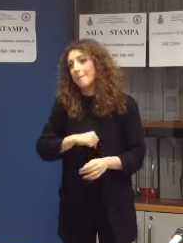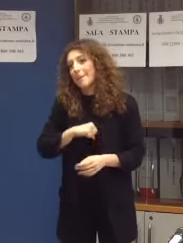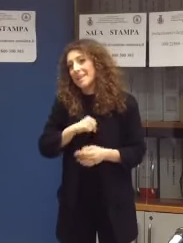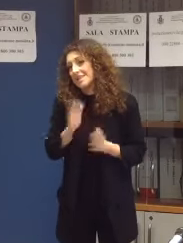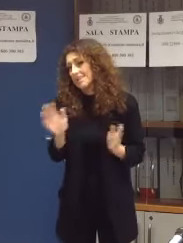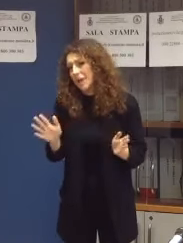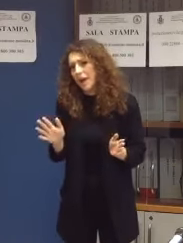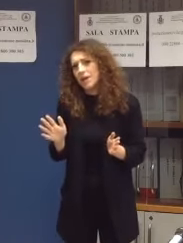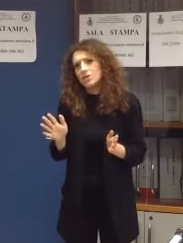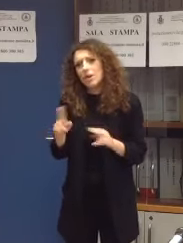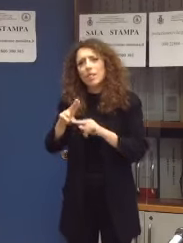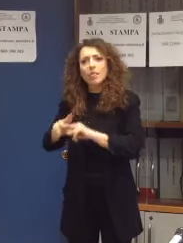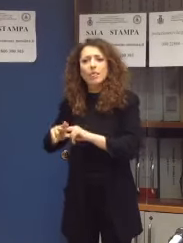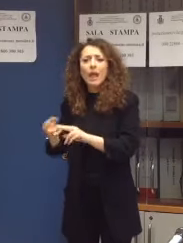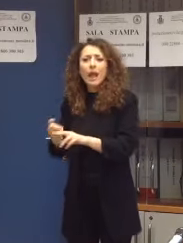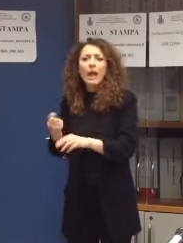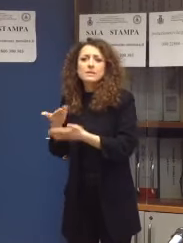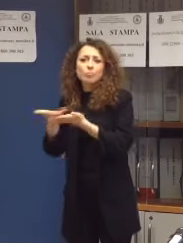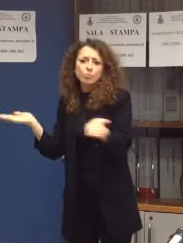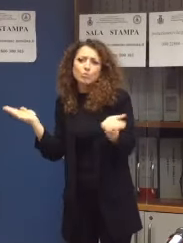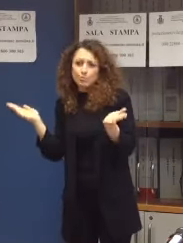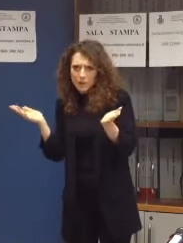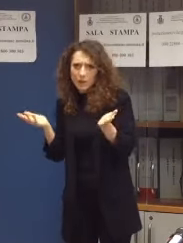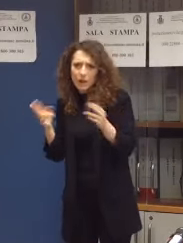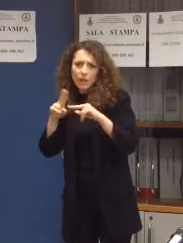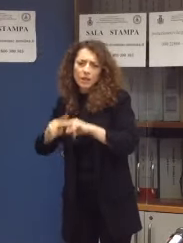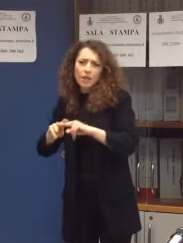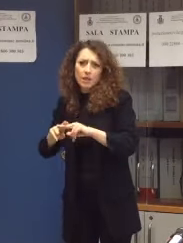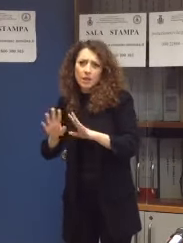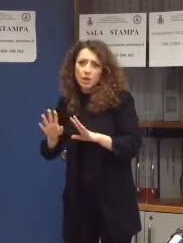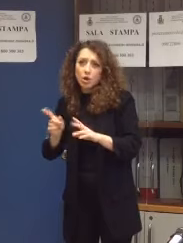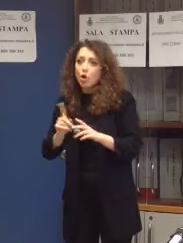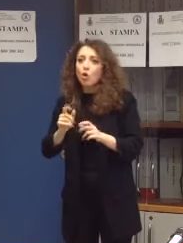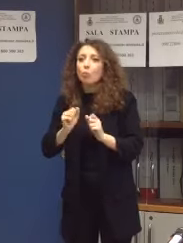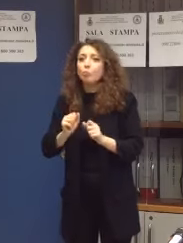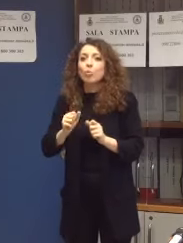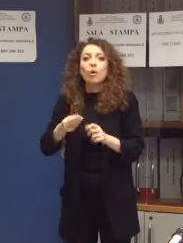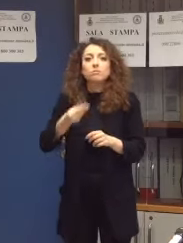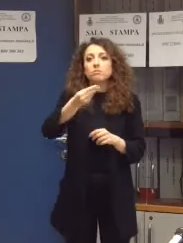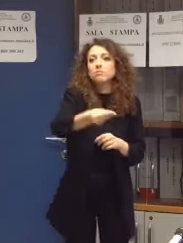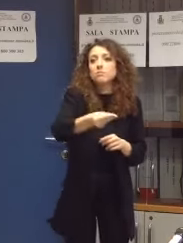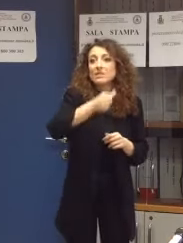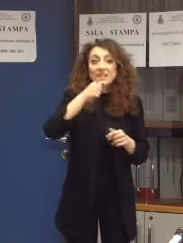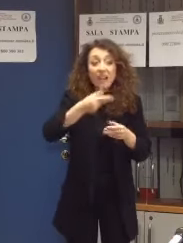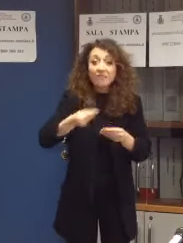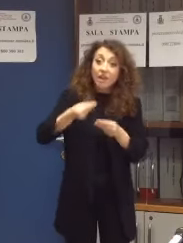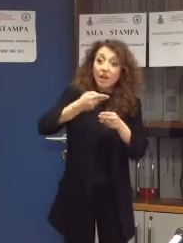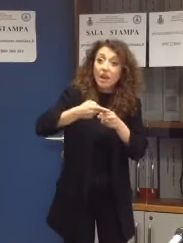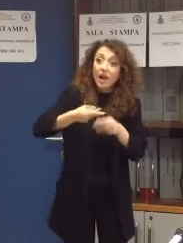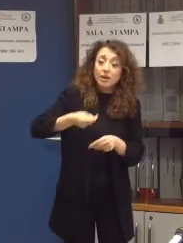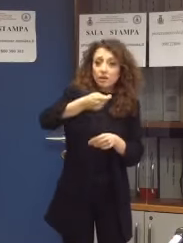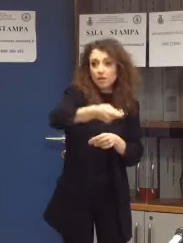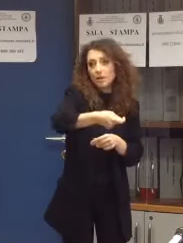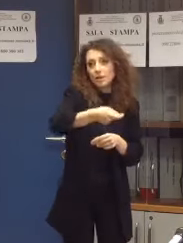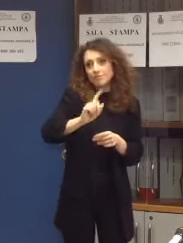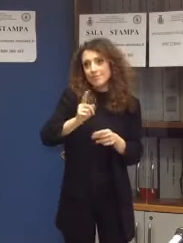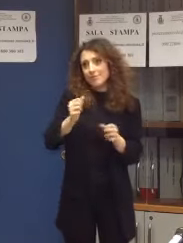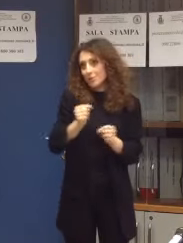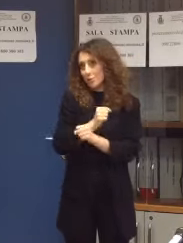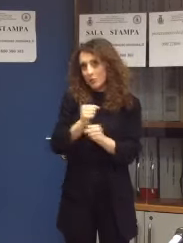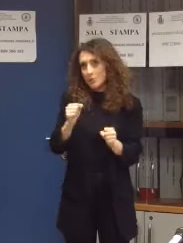casse pubbliche e usufruirà qualcuno che ne ha bisogno, non è cedibile. E infatti abbiamo fatto questo meccanismo